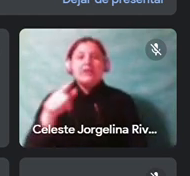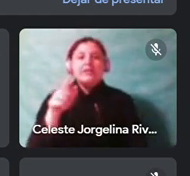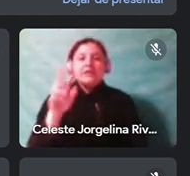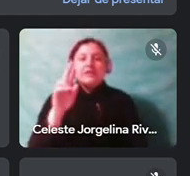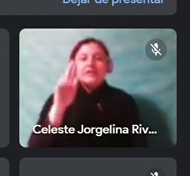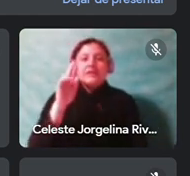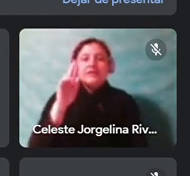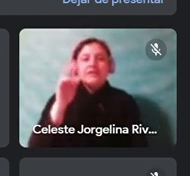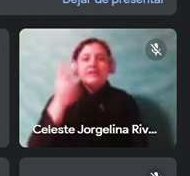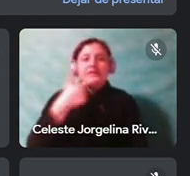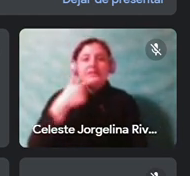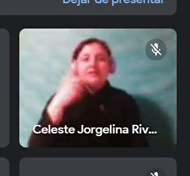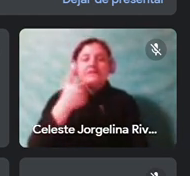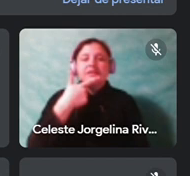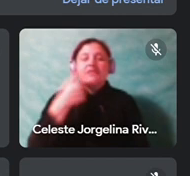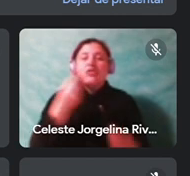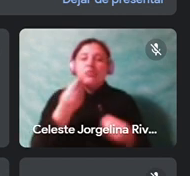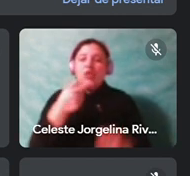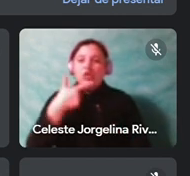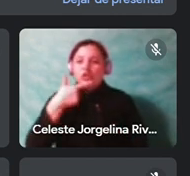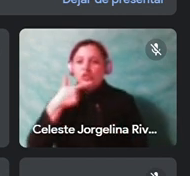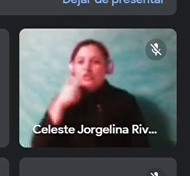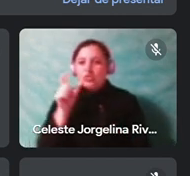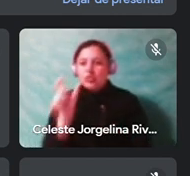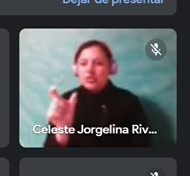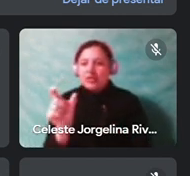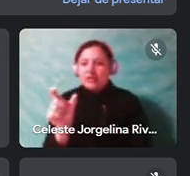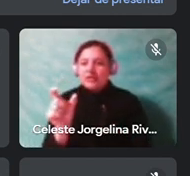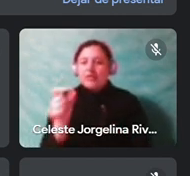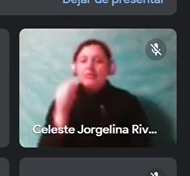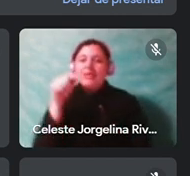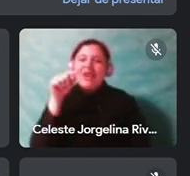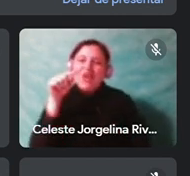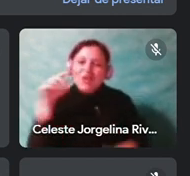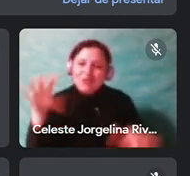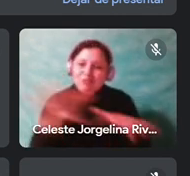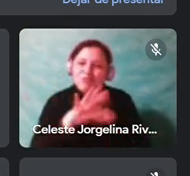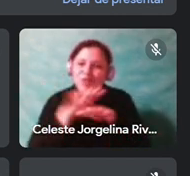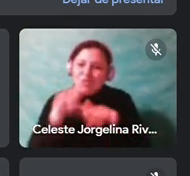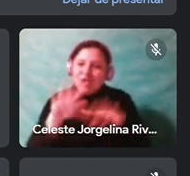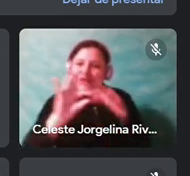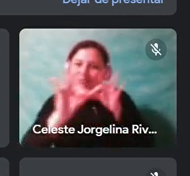Pero acá es, está como verbo porque es poner en riesgo.